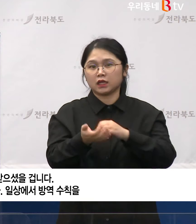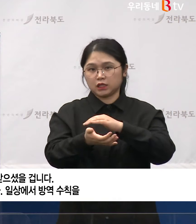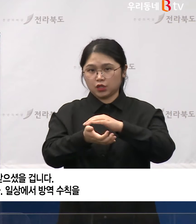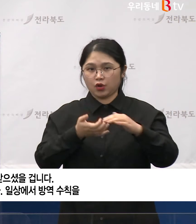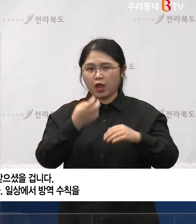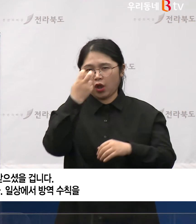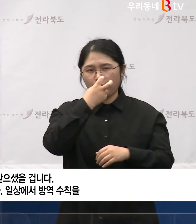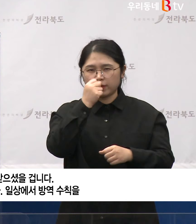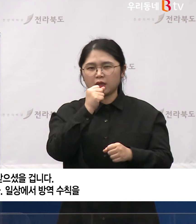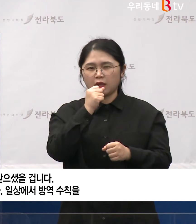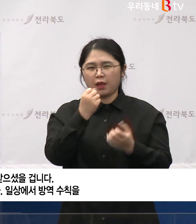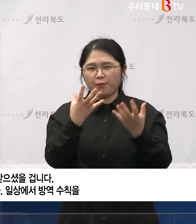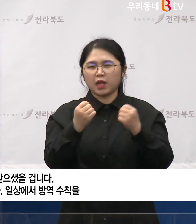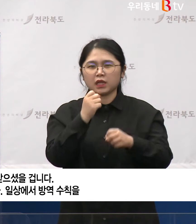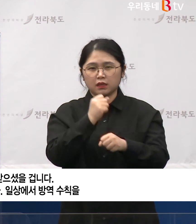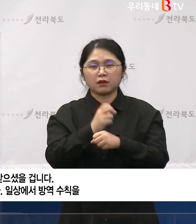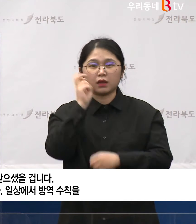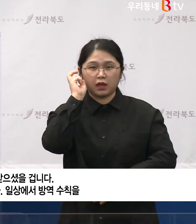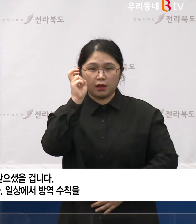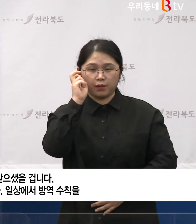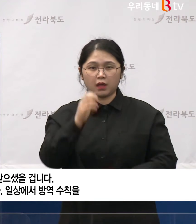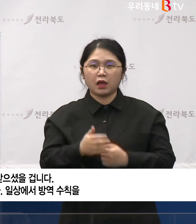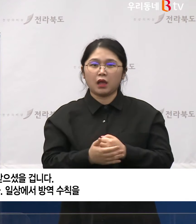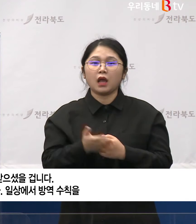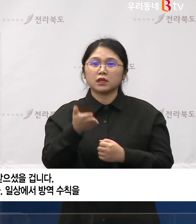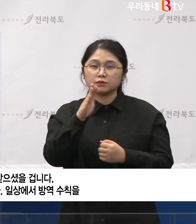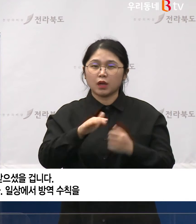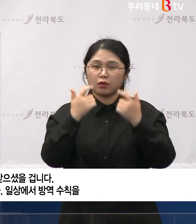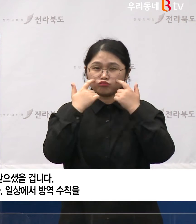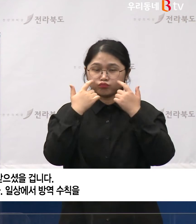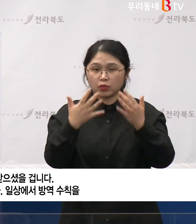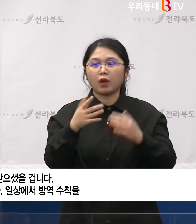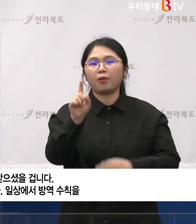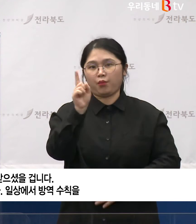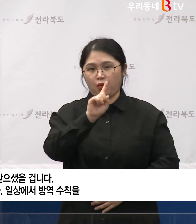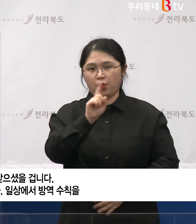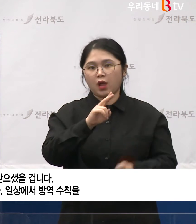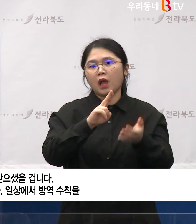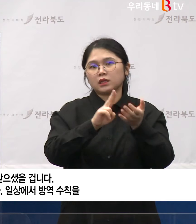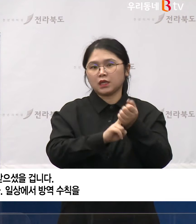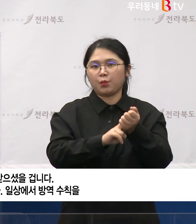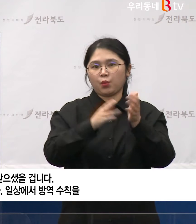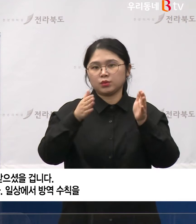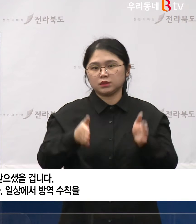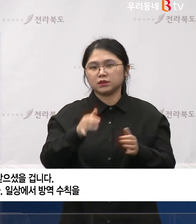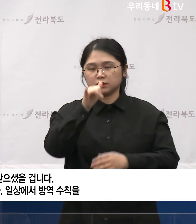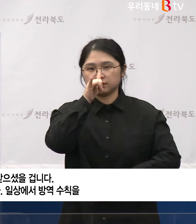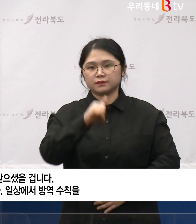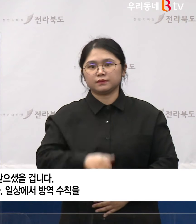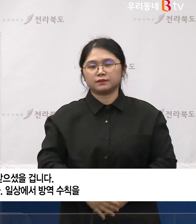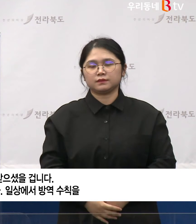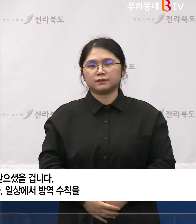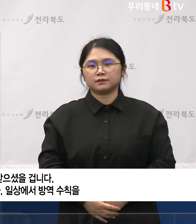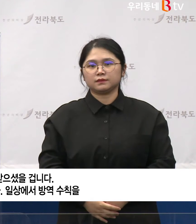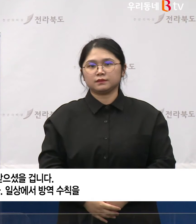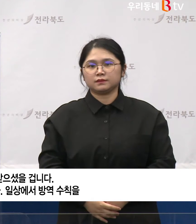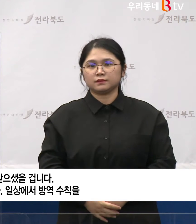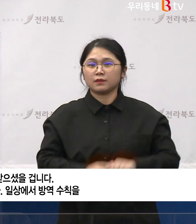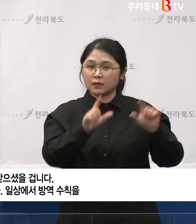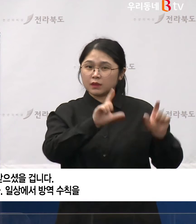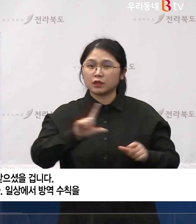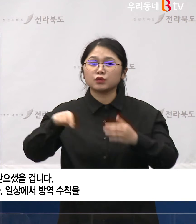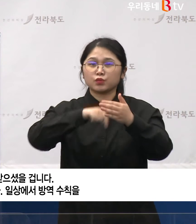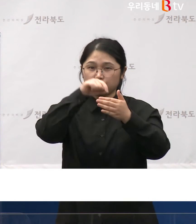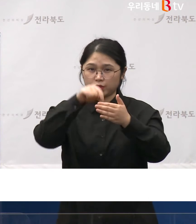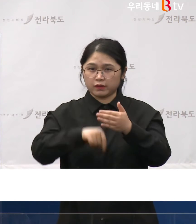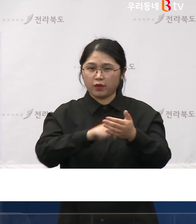받으셨을 겁니다. 하지만 분명한 거는 잠복기라고 하는 게 있다는 겁니다. 일상에서